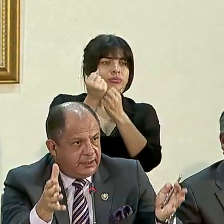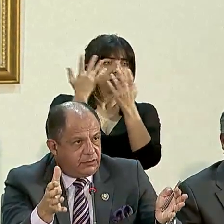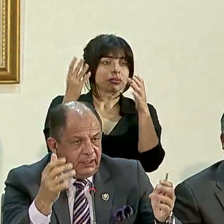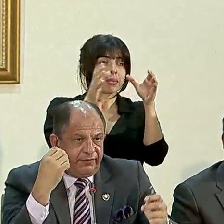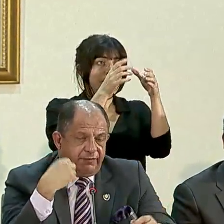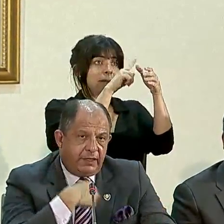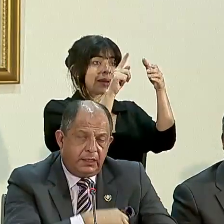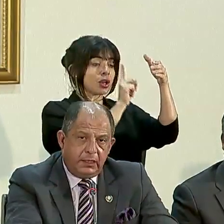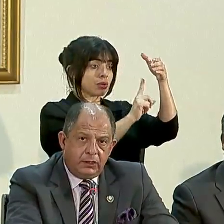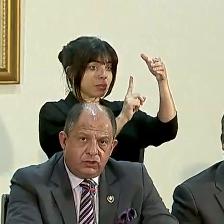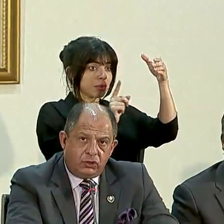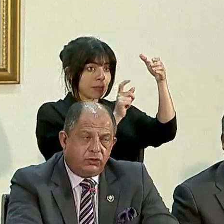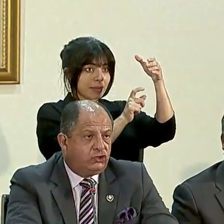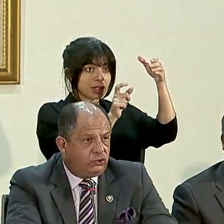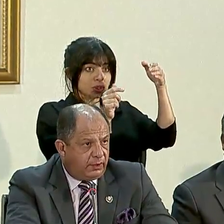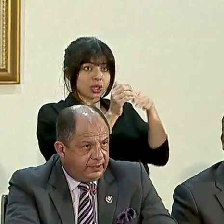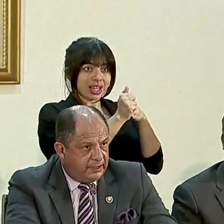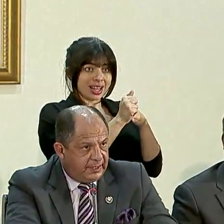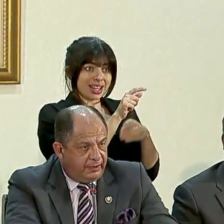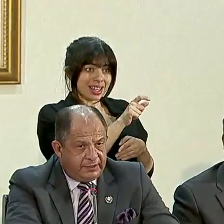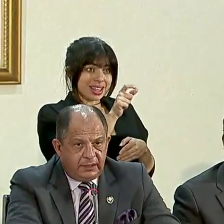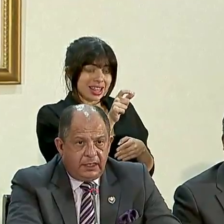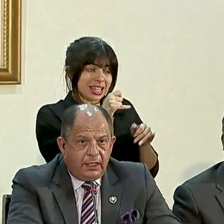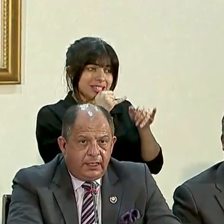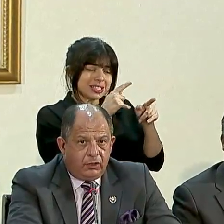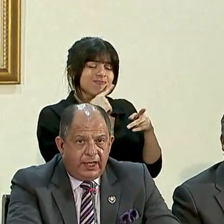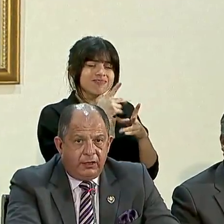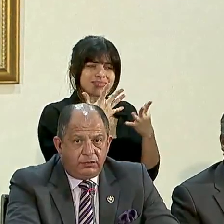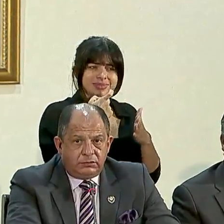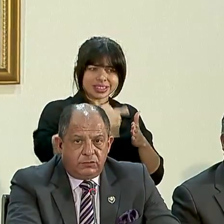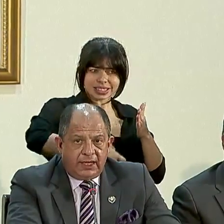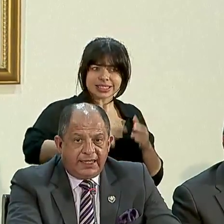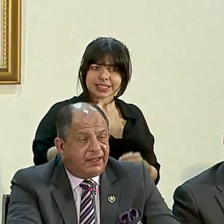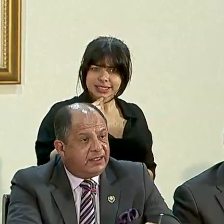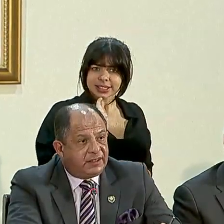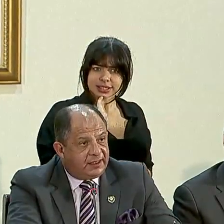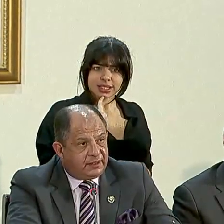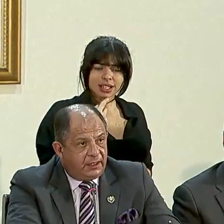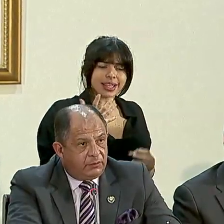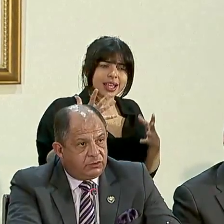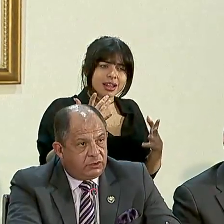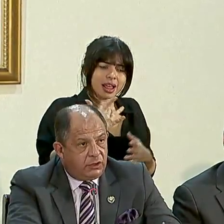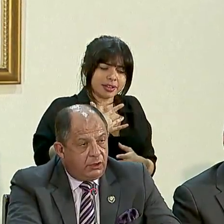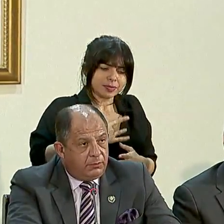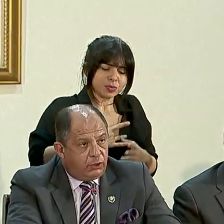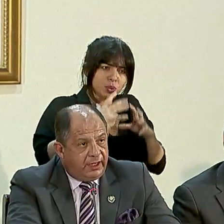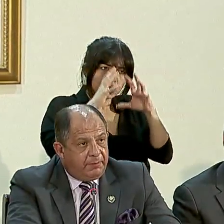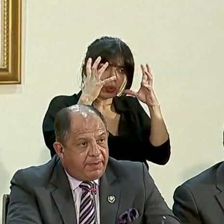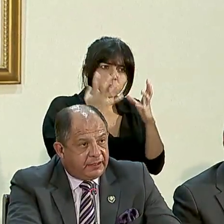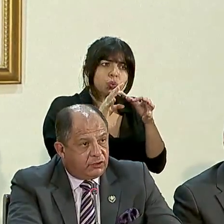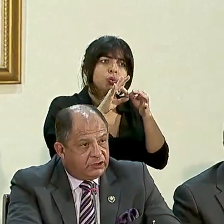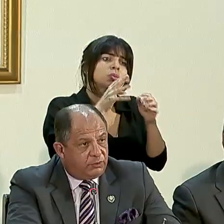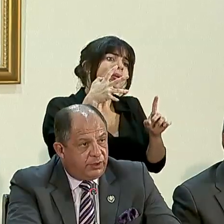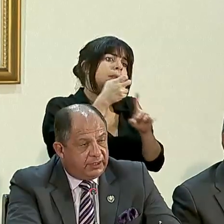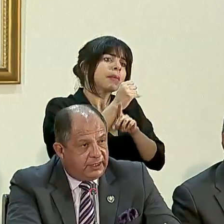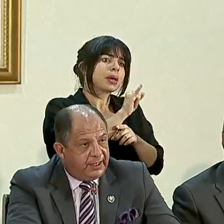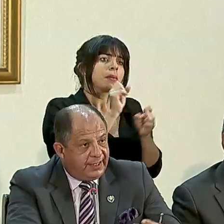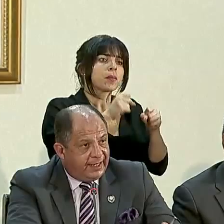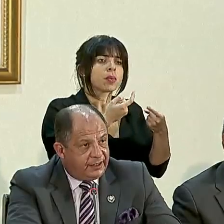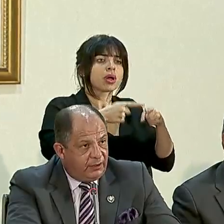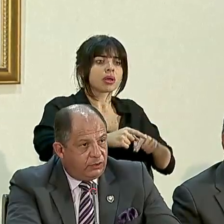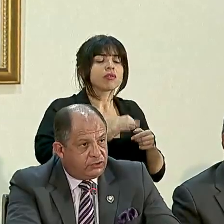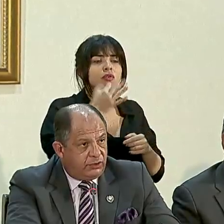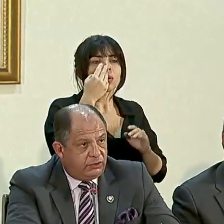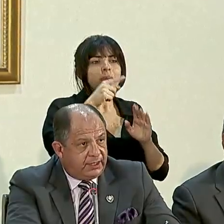pero al liderazgo de la FIFA son sumamente graves. Creo que hay una gran tristeza en el mundo por el impacto que esto pueda